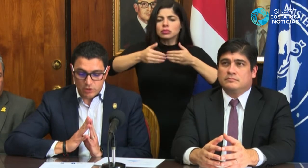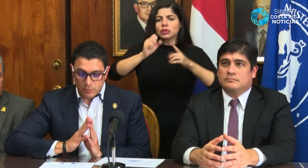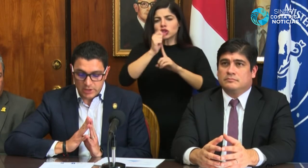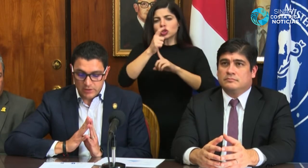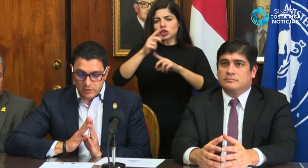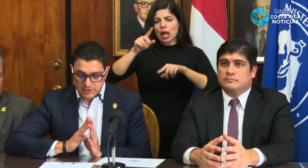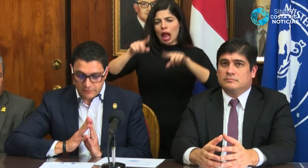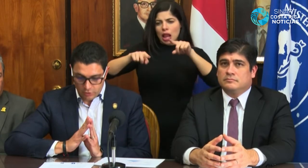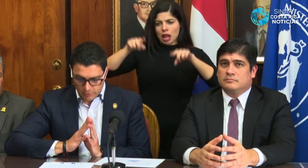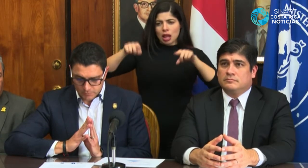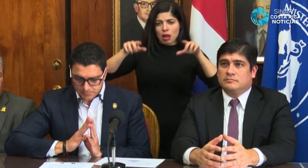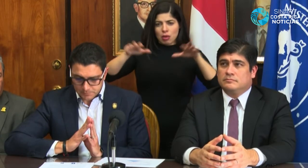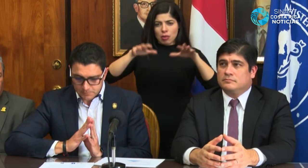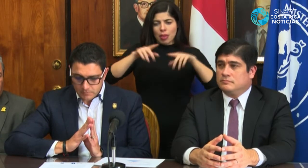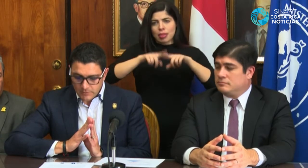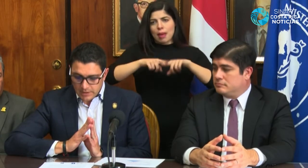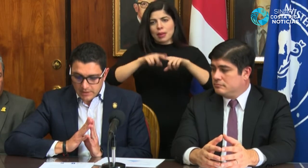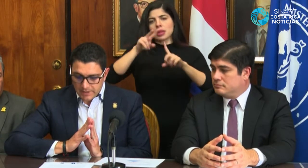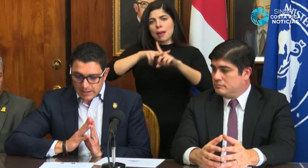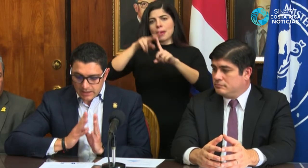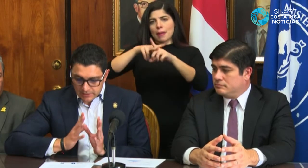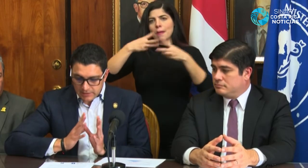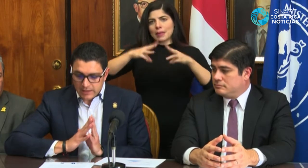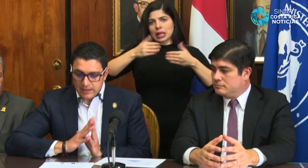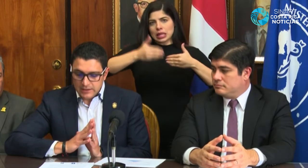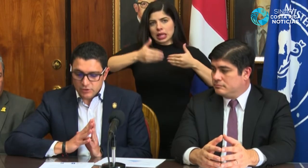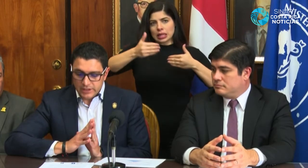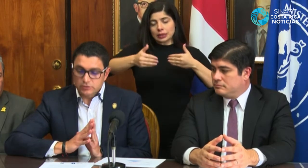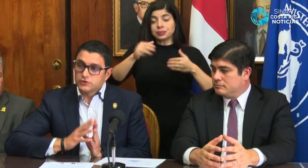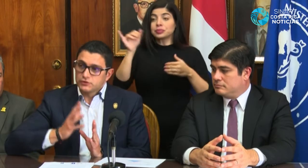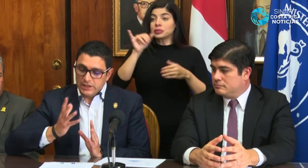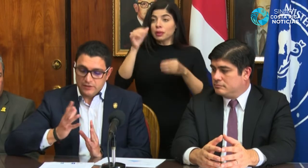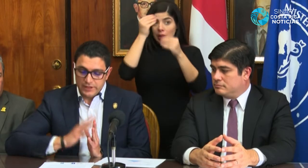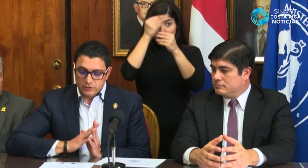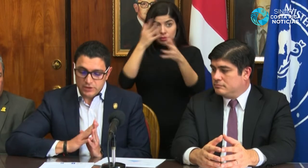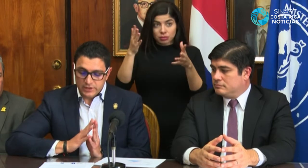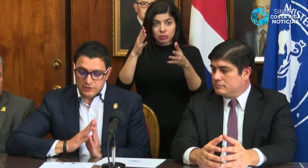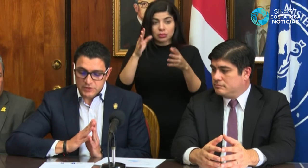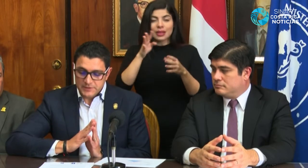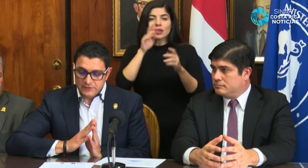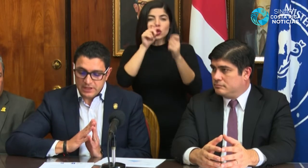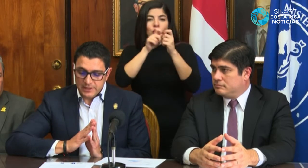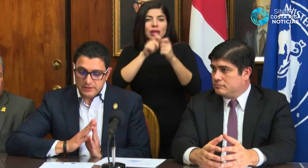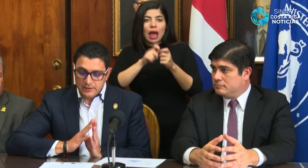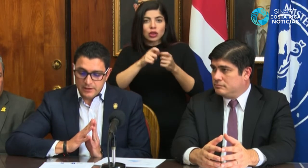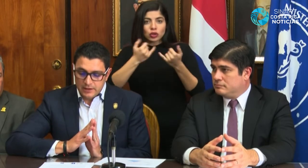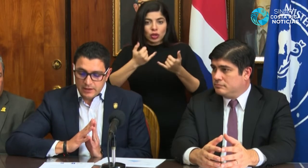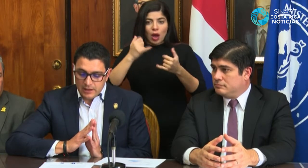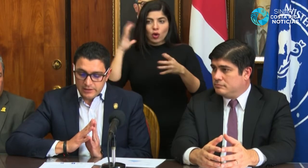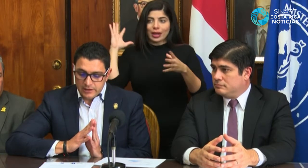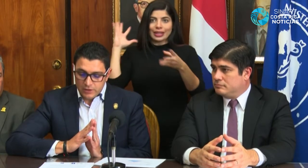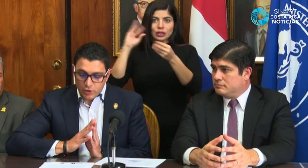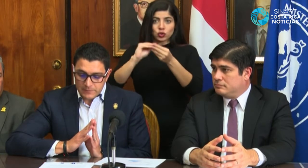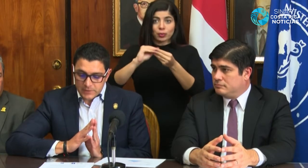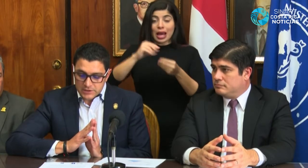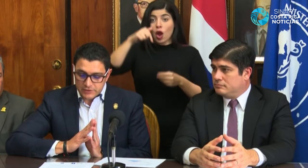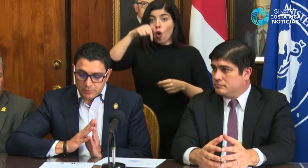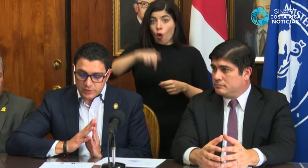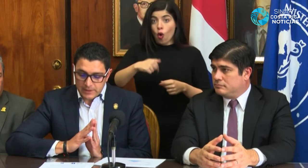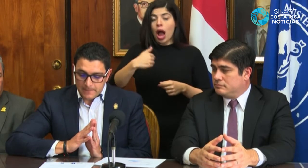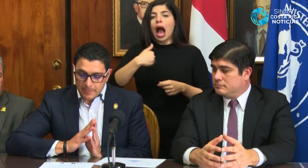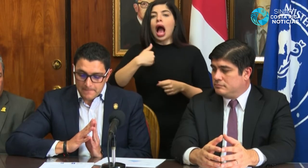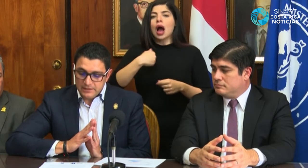se vaya comportando este fenómeno. Para indicarles los datos, ya refiriéndonos a los datos específicamente, al día de hoy